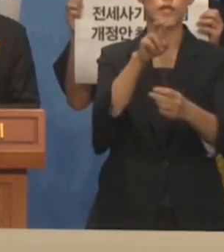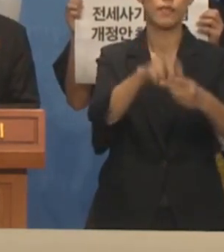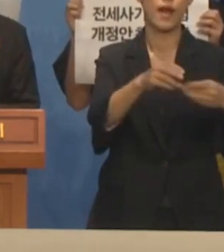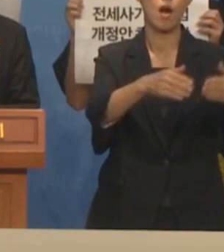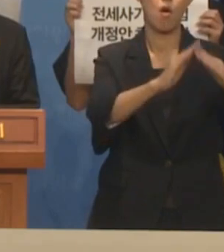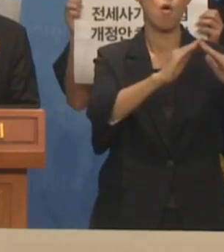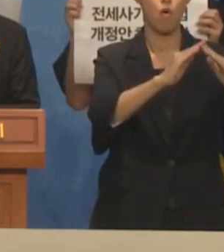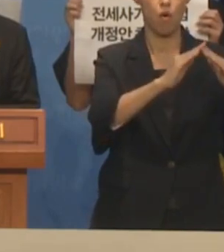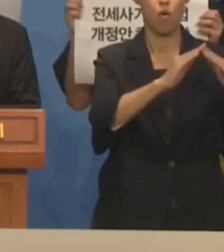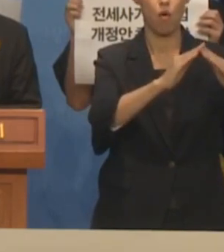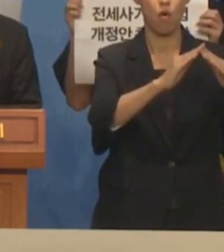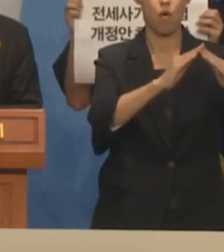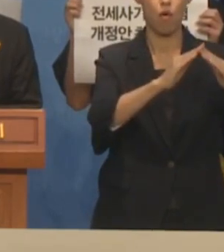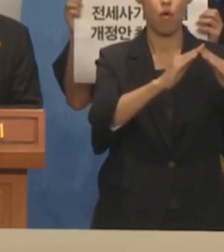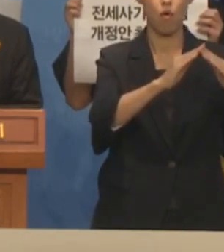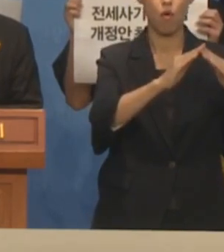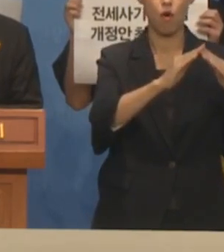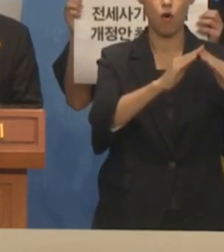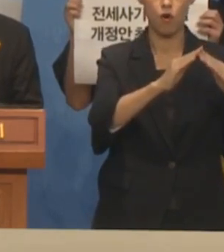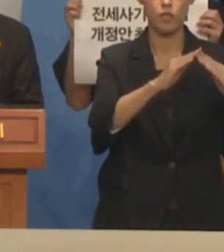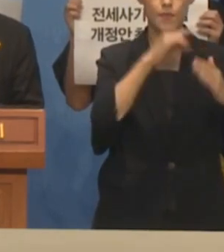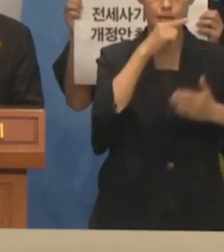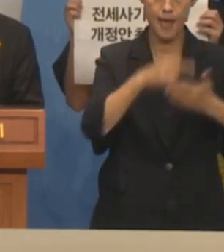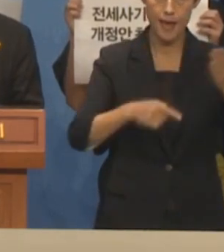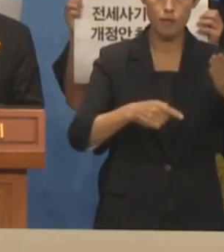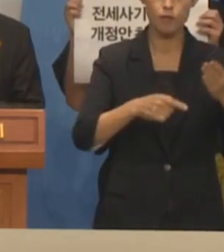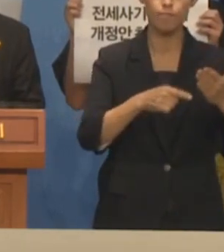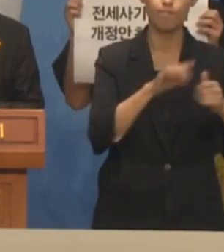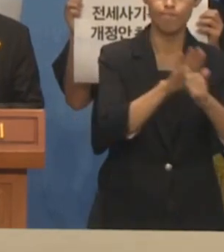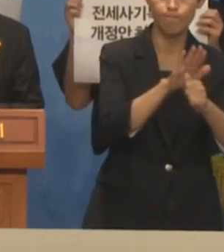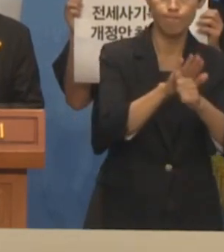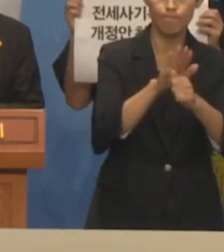정도 상담도 좀 진행되고 지원책도